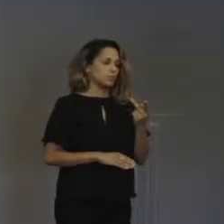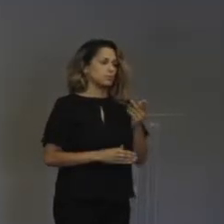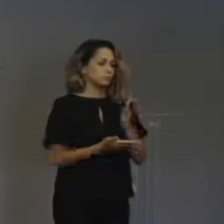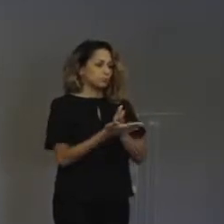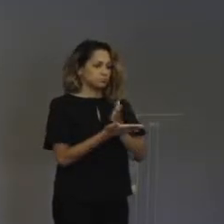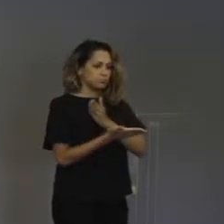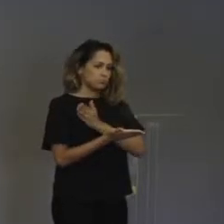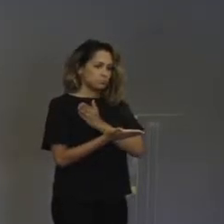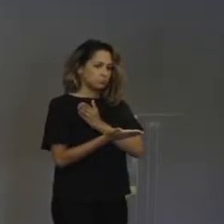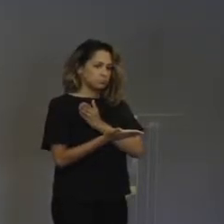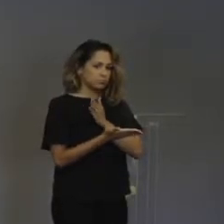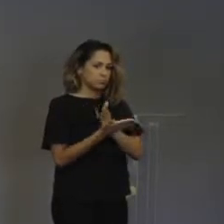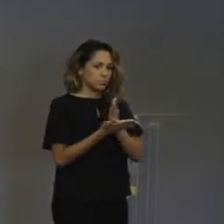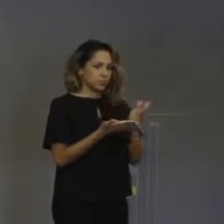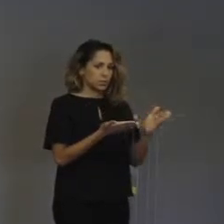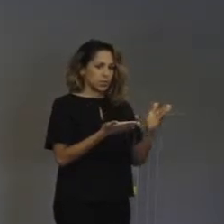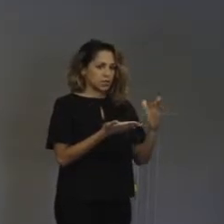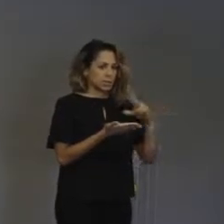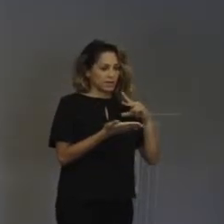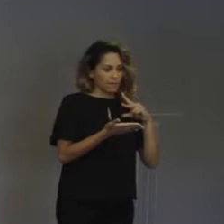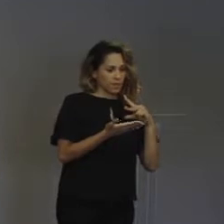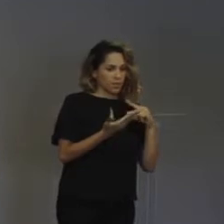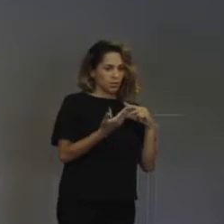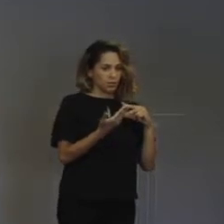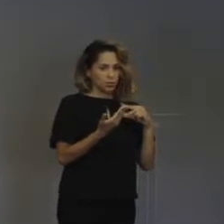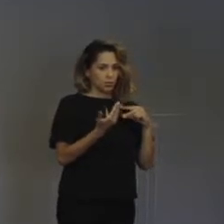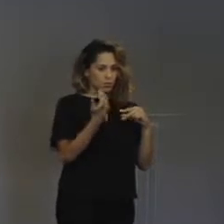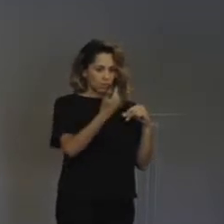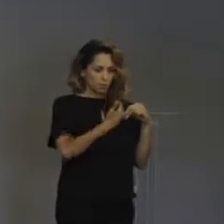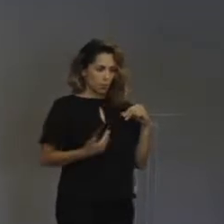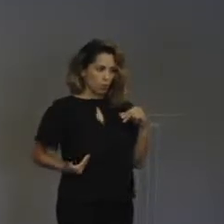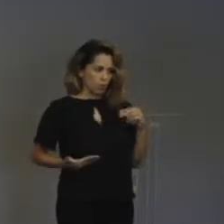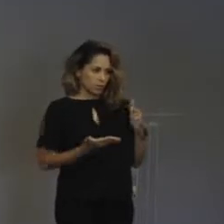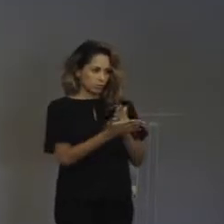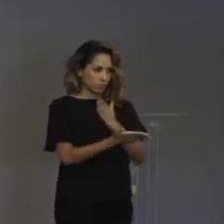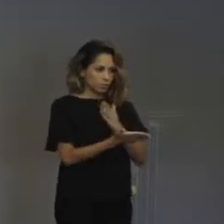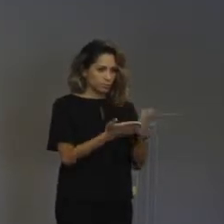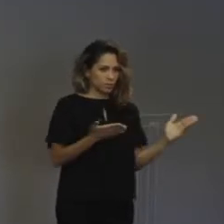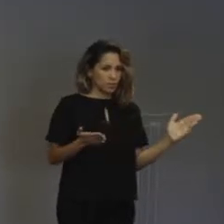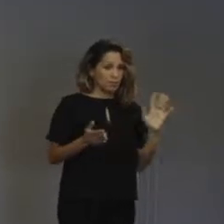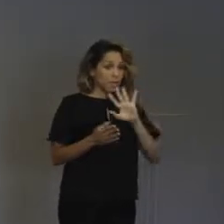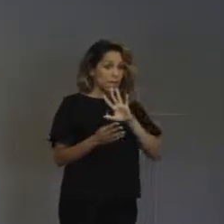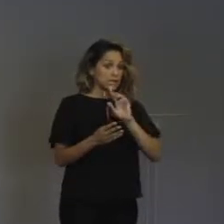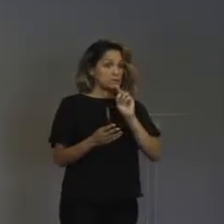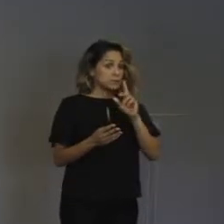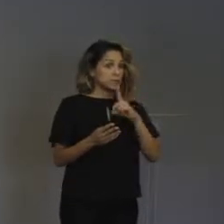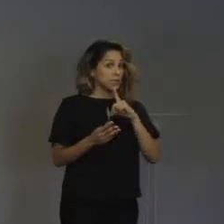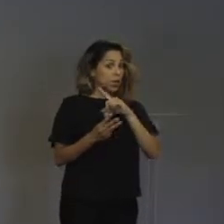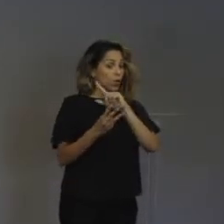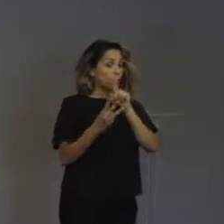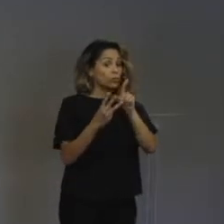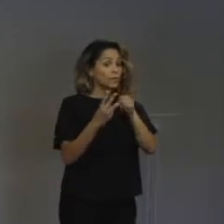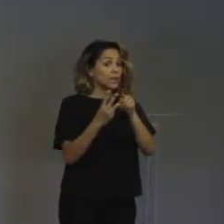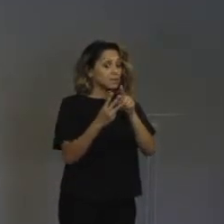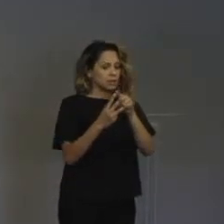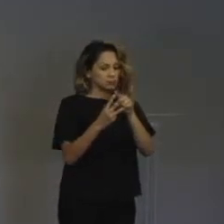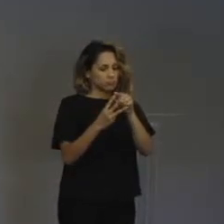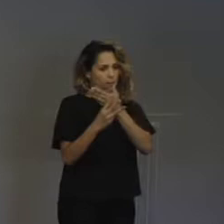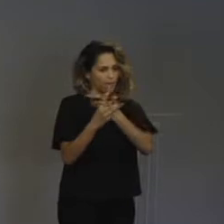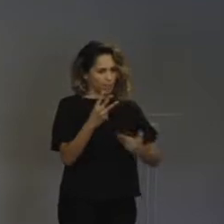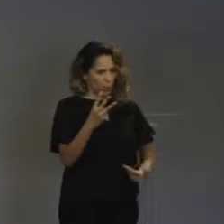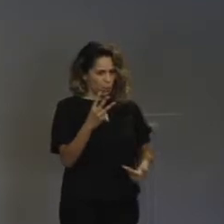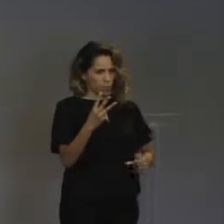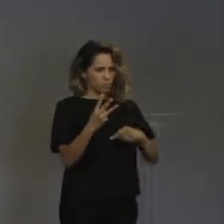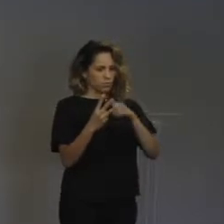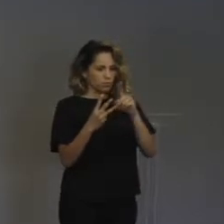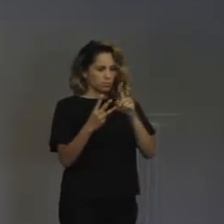privado. Você não colocou um terceiro no meio da jogada, que é uma luta que eu tenho há muitos anos, que é o meio acadêmico.